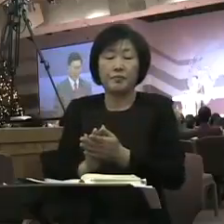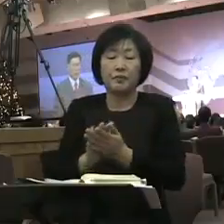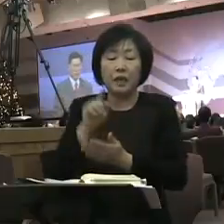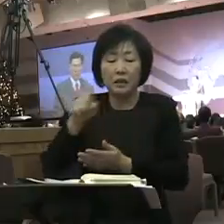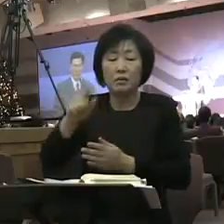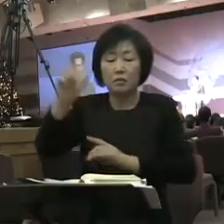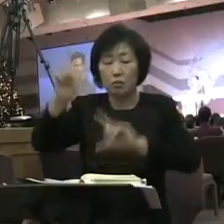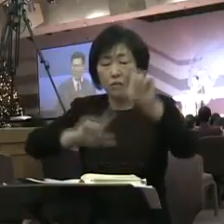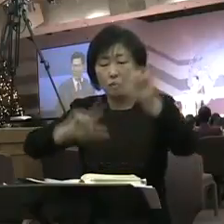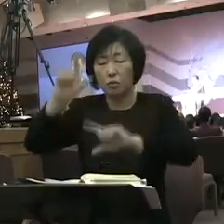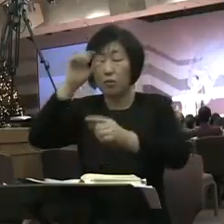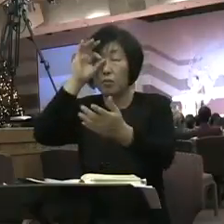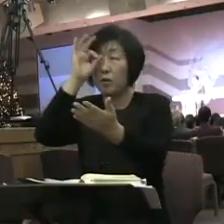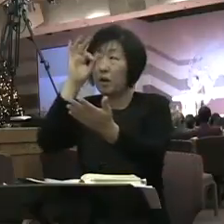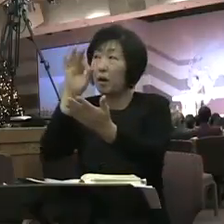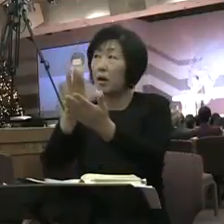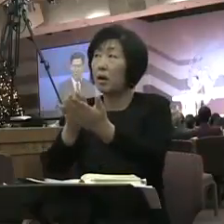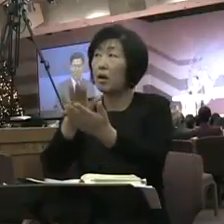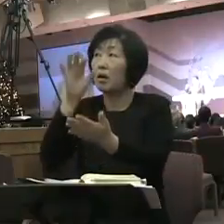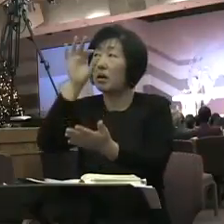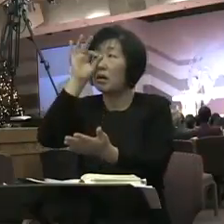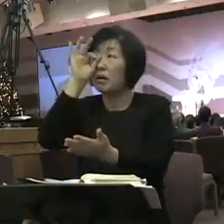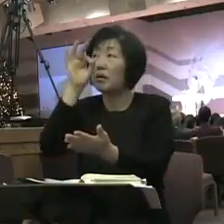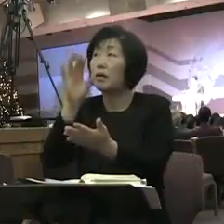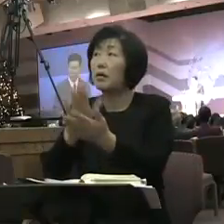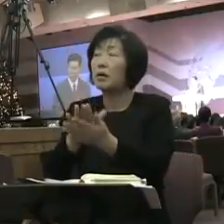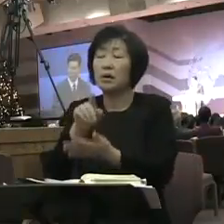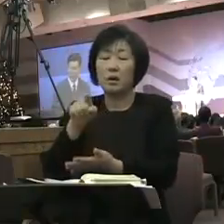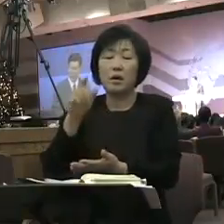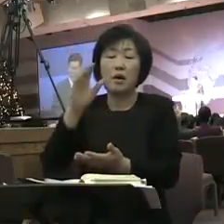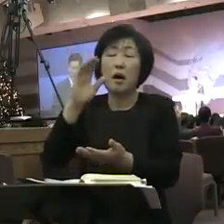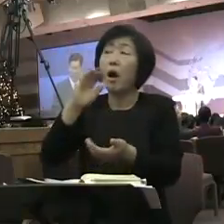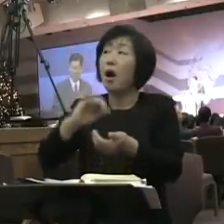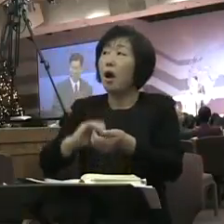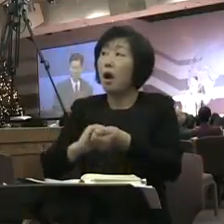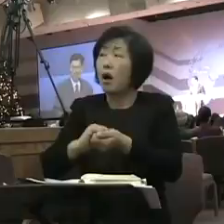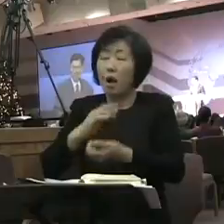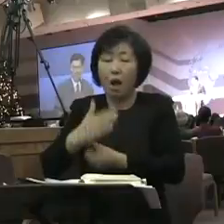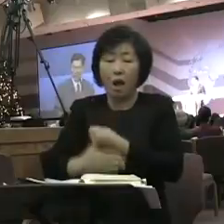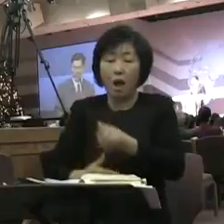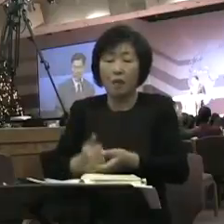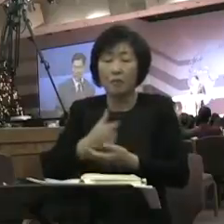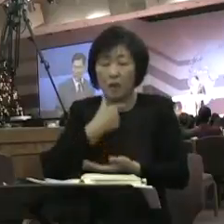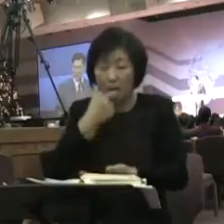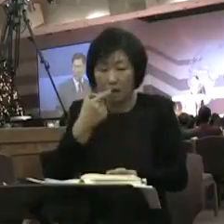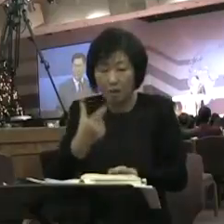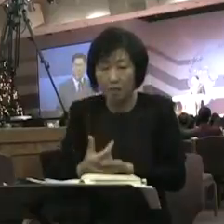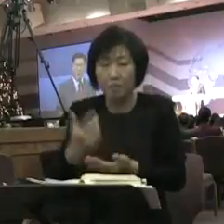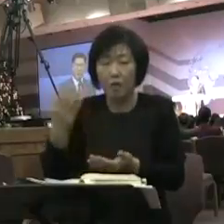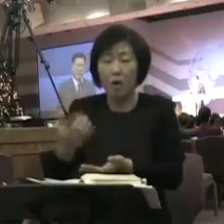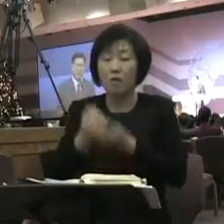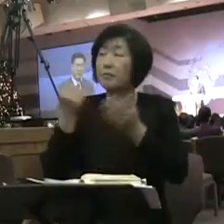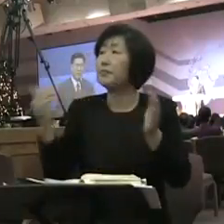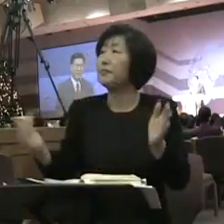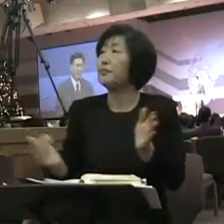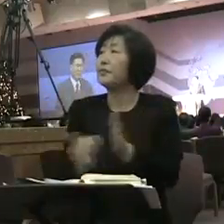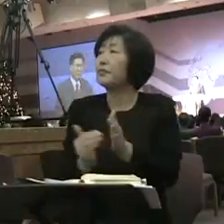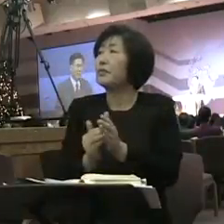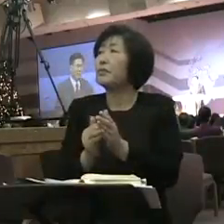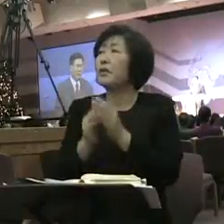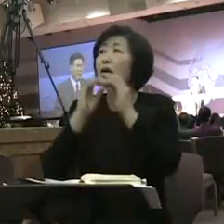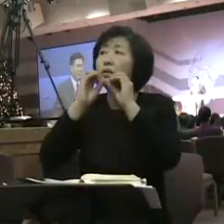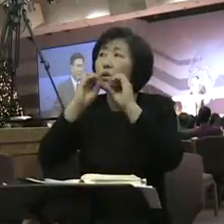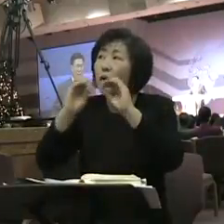모습을 보았을 수도 있습니다. 그만큼 하나님께서 감동을 받으셨어요. 근데 저는 선교지에